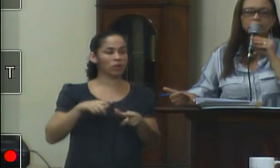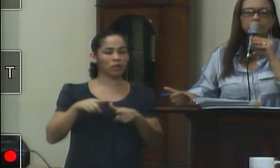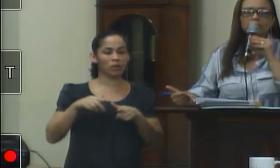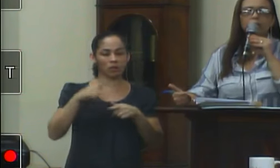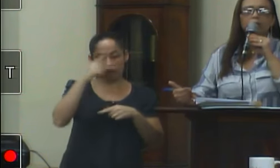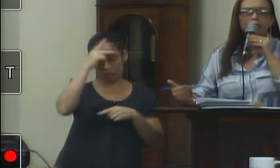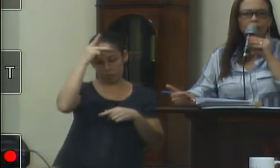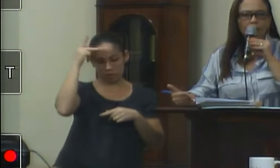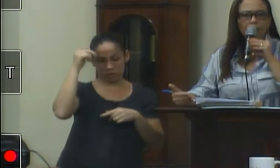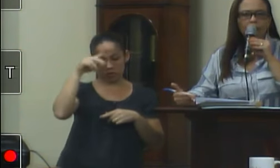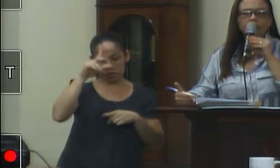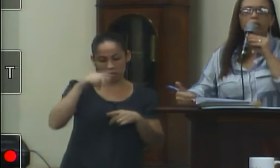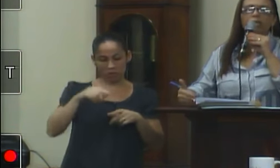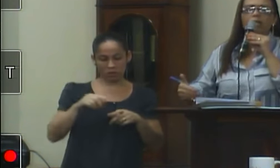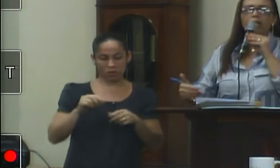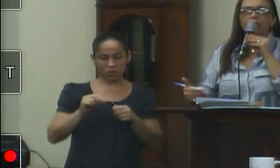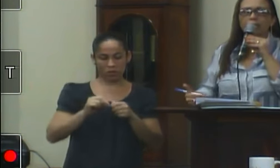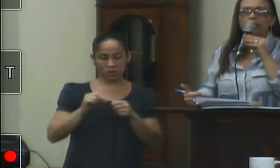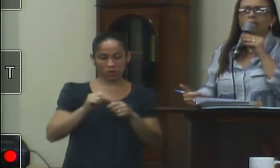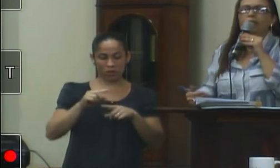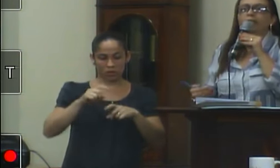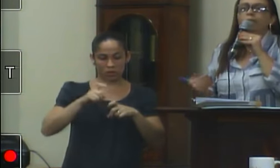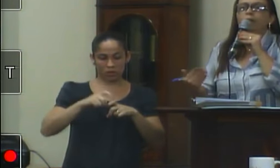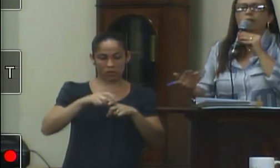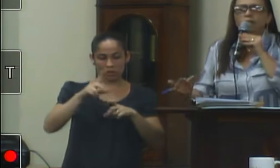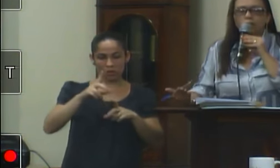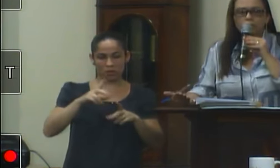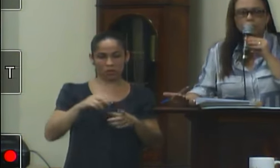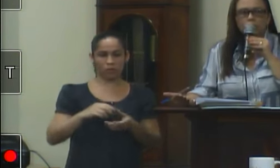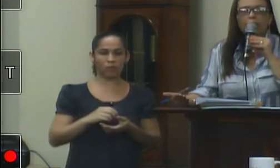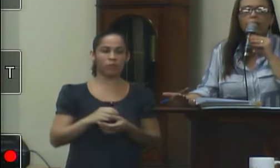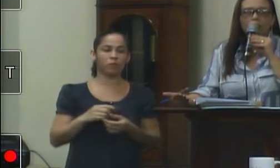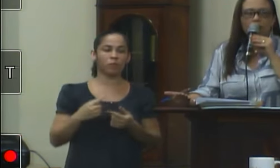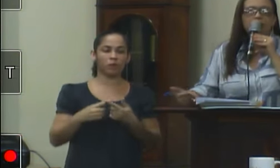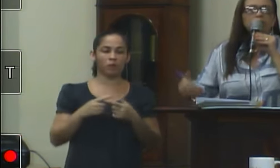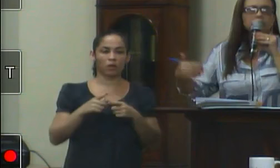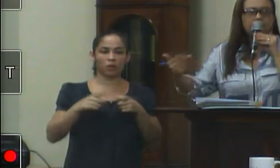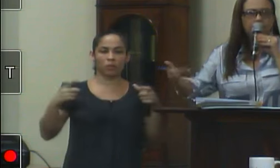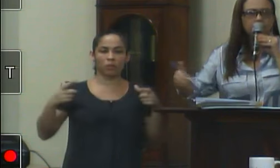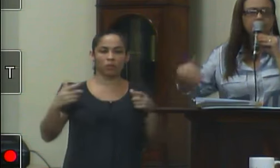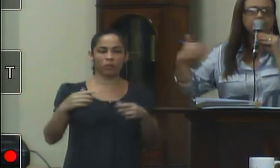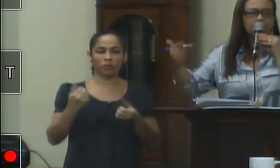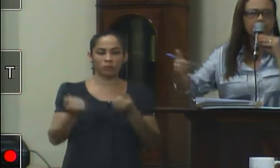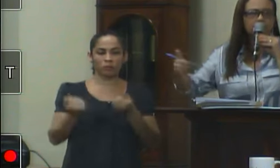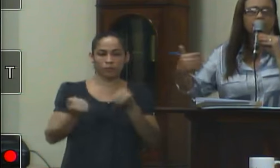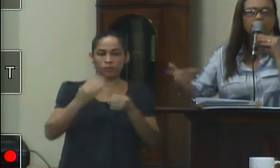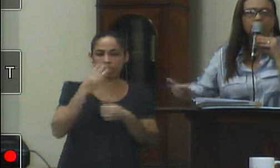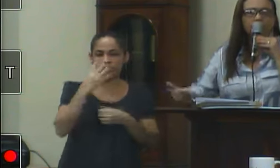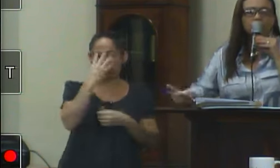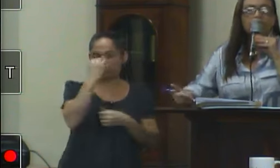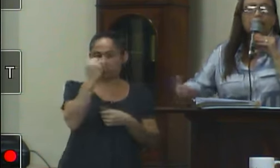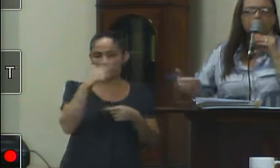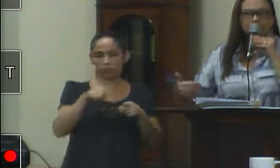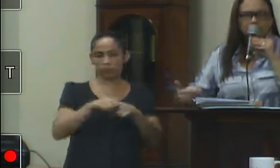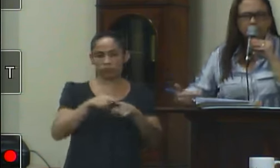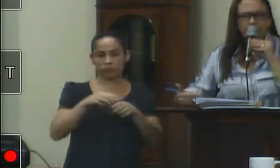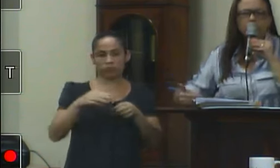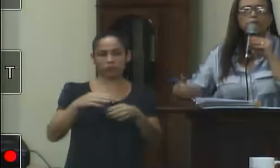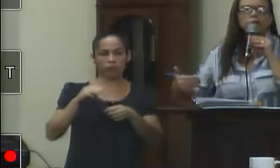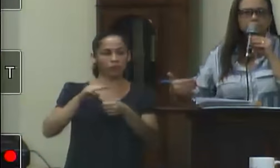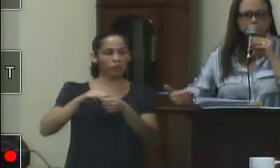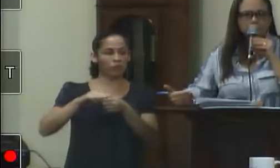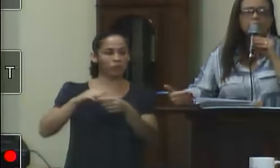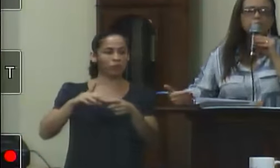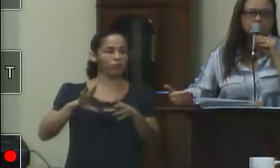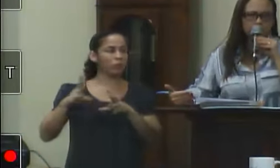do domicílio, realmente ela demanda um número maior de carros, de vans, de veículos, mas apesar de